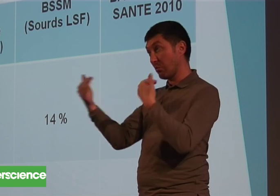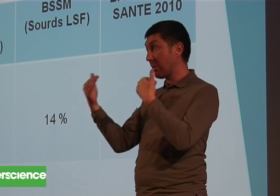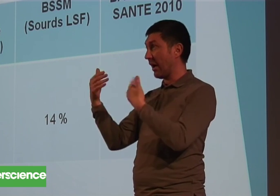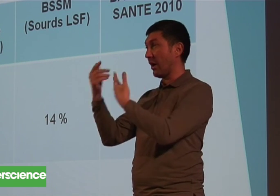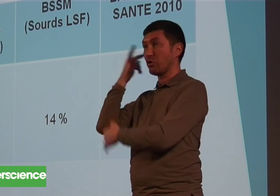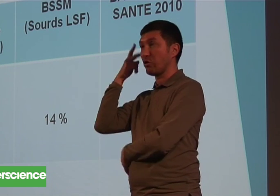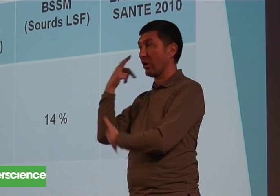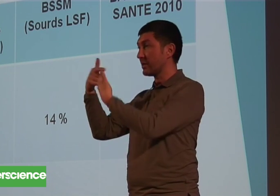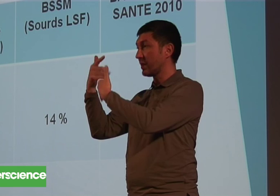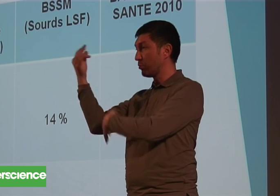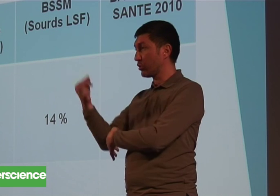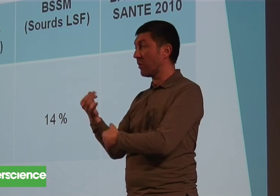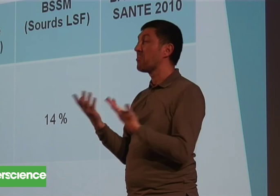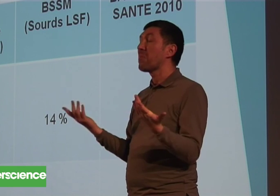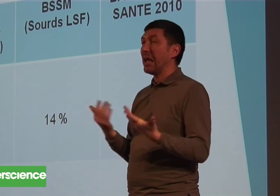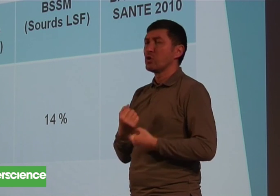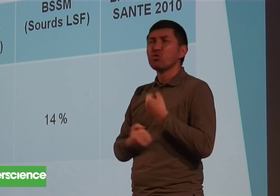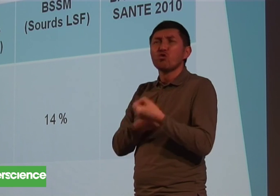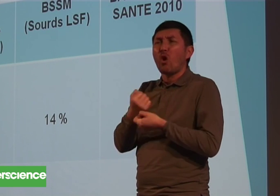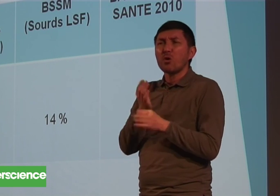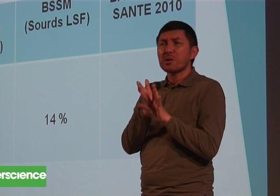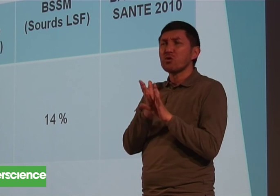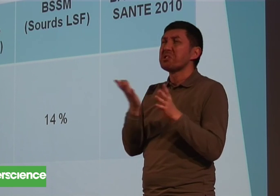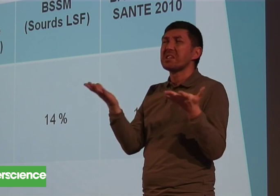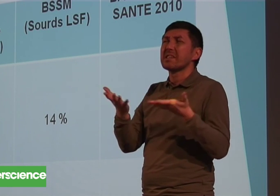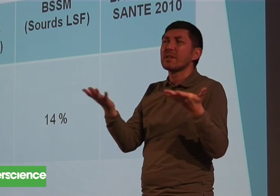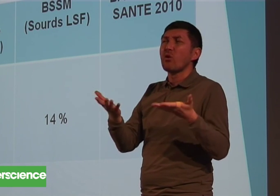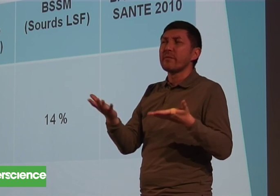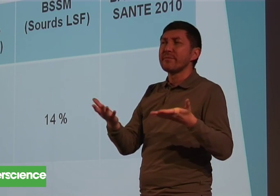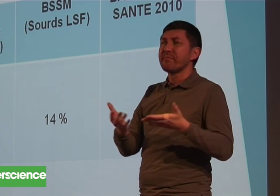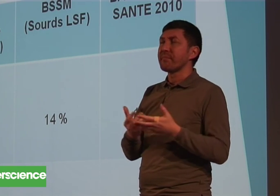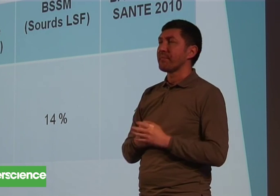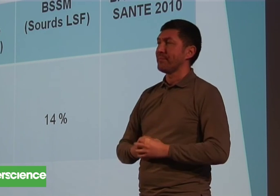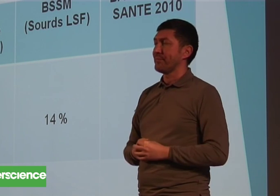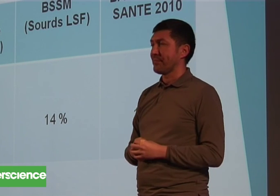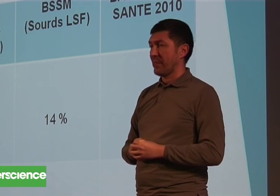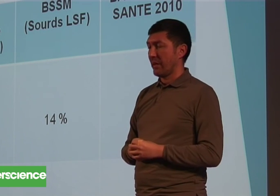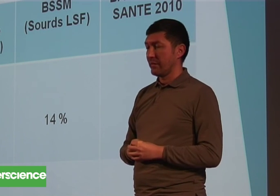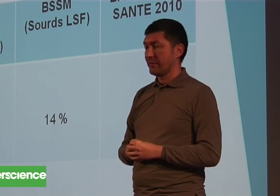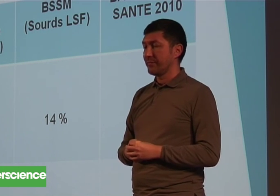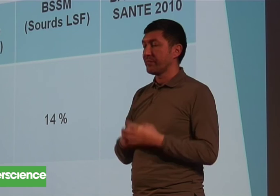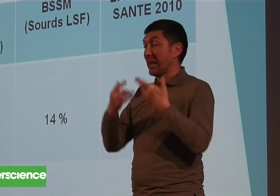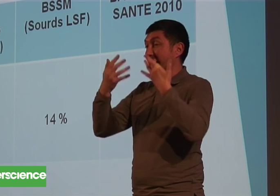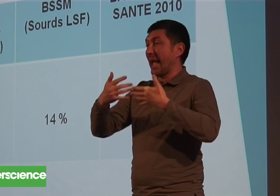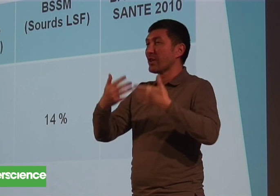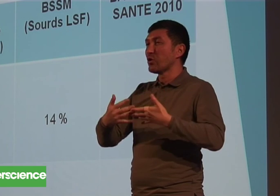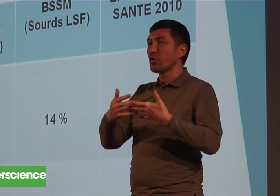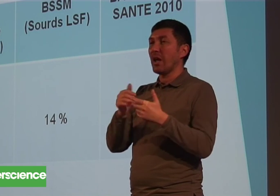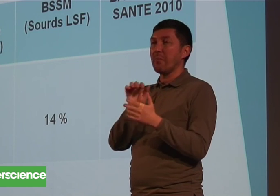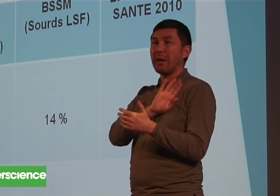Alors, qu'est-ce qu'on entend par détresse psychologique? En fait, ce niveau de détresse psychologique, il est calculé par la réponse à des questions